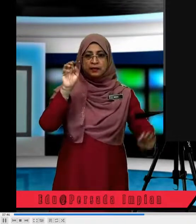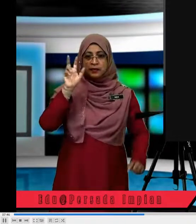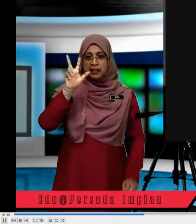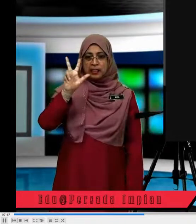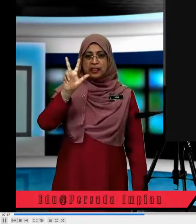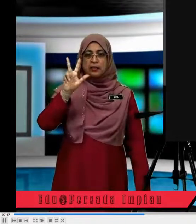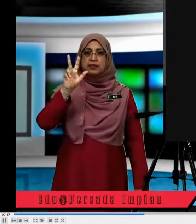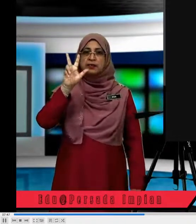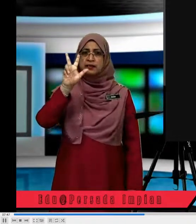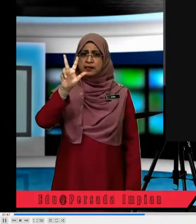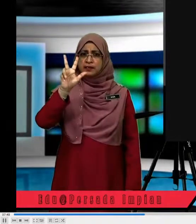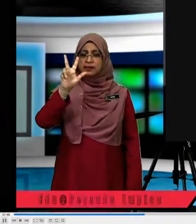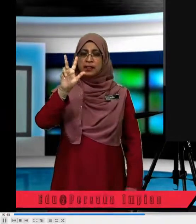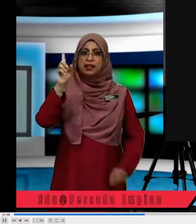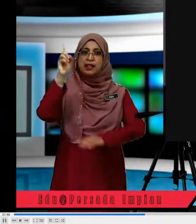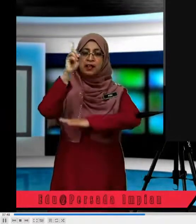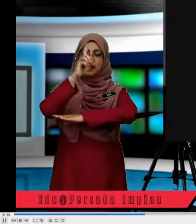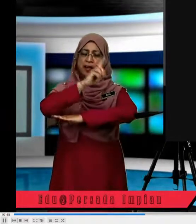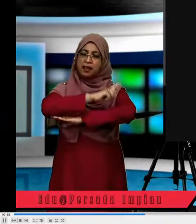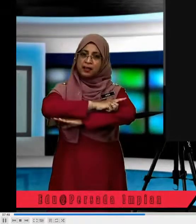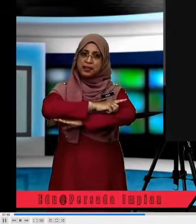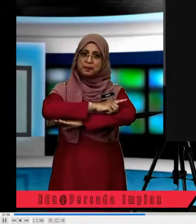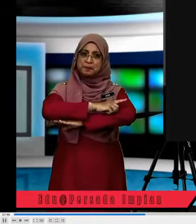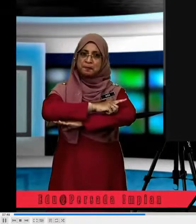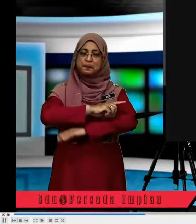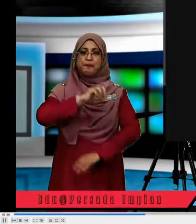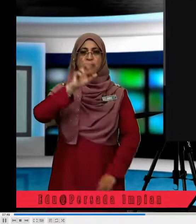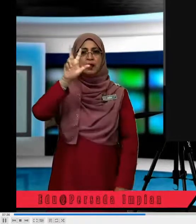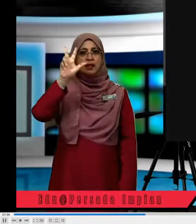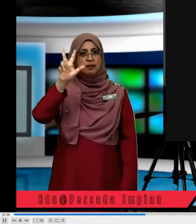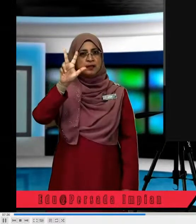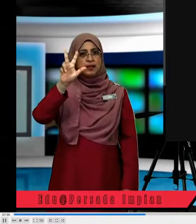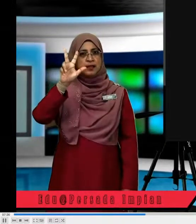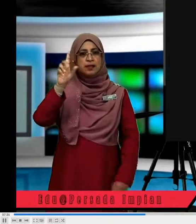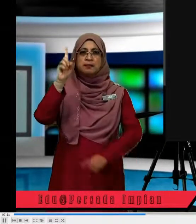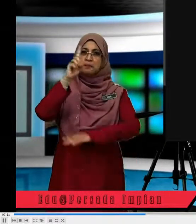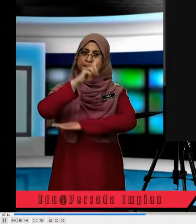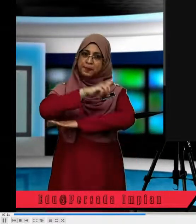Mig33 hari hai